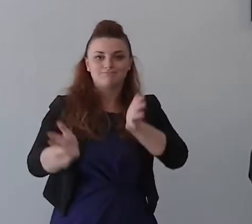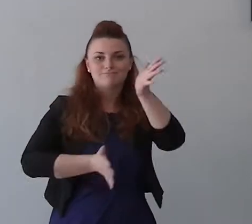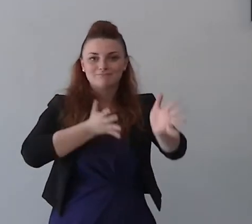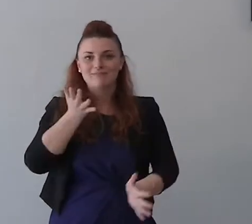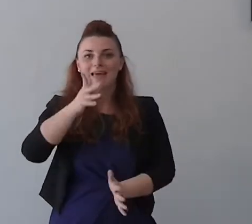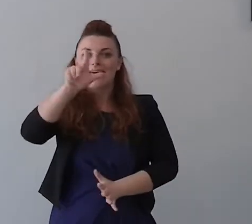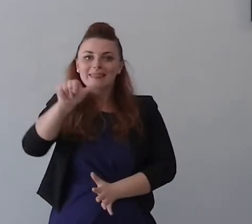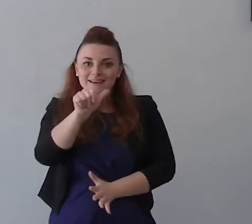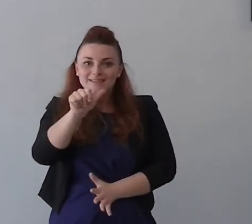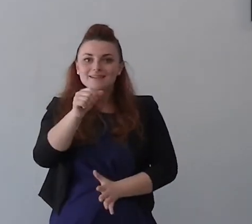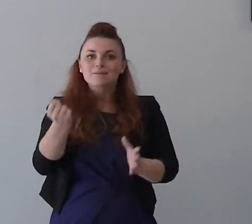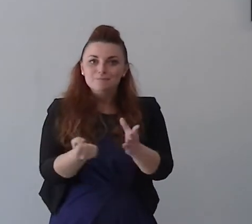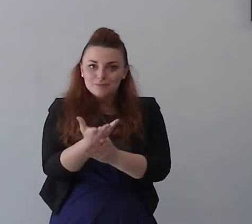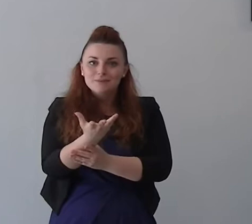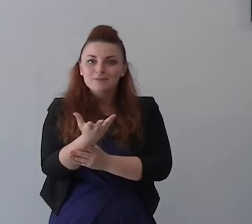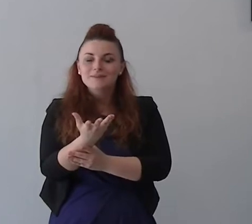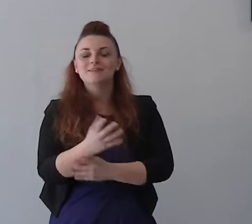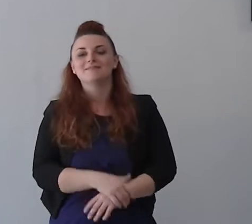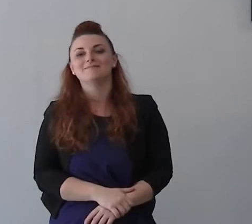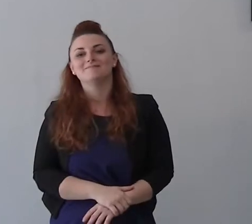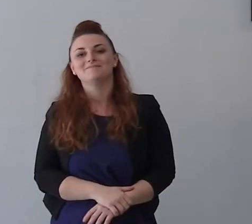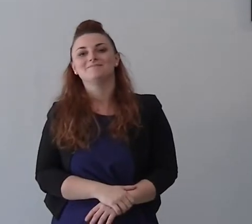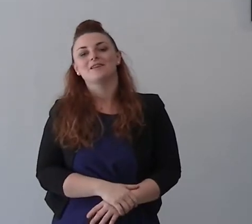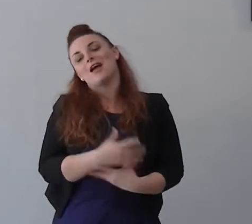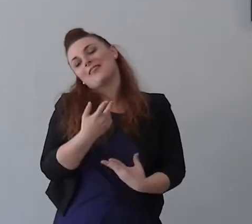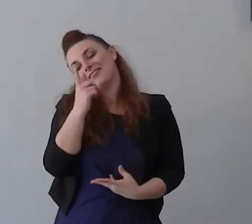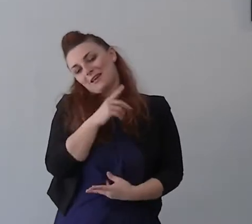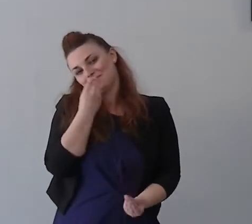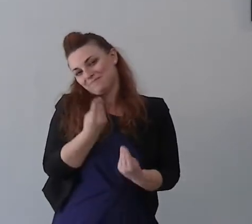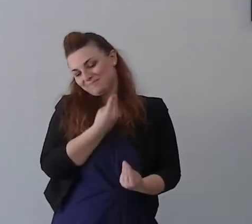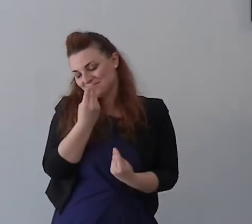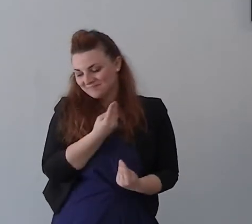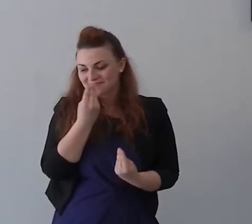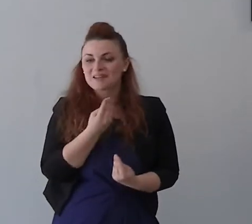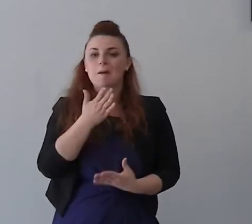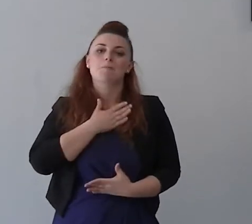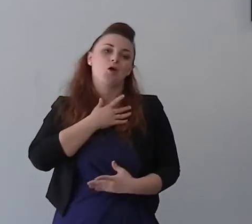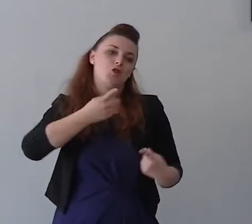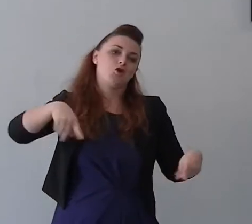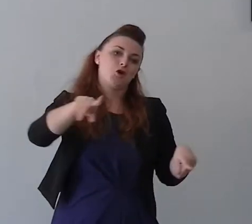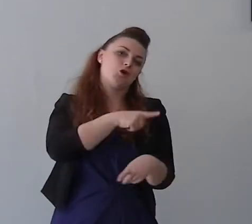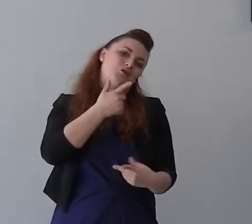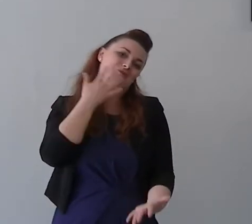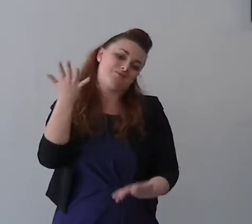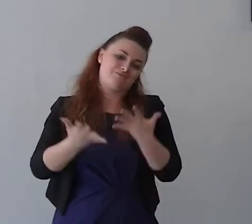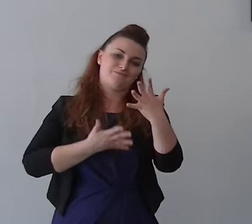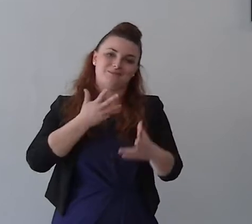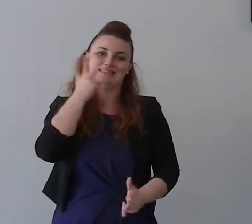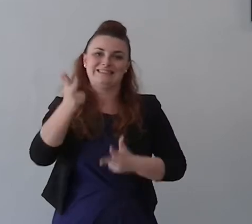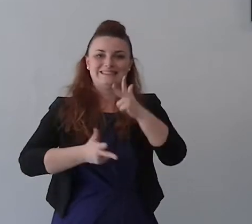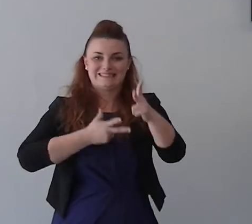segni. È una LIS a nostro modo, a modo italiano. Vorrei vedere assieme a